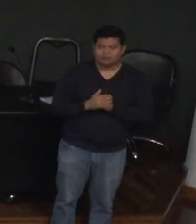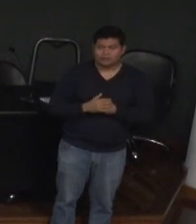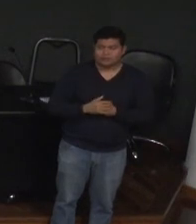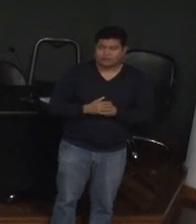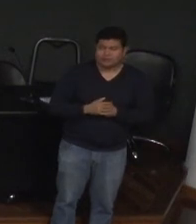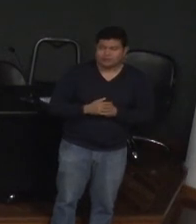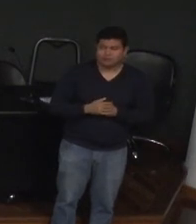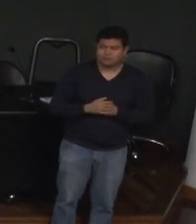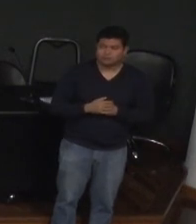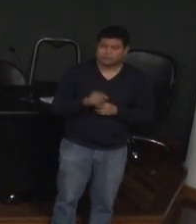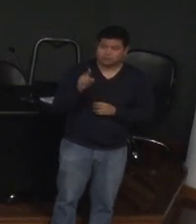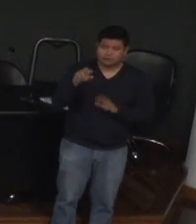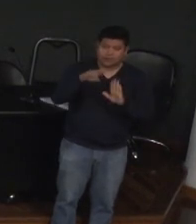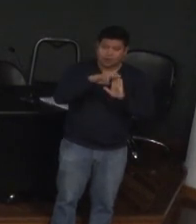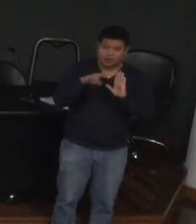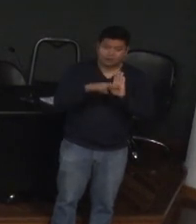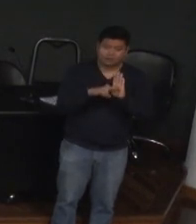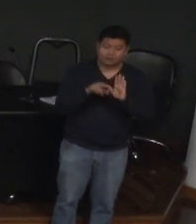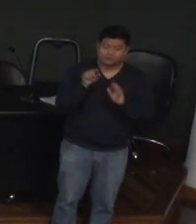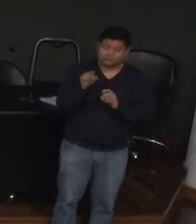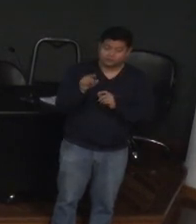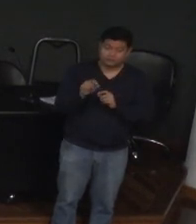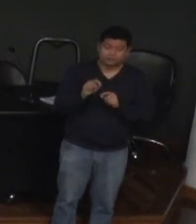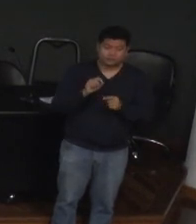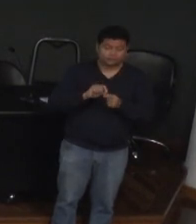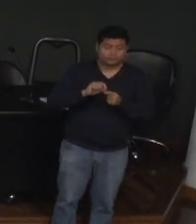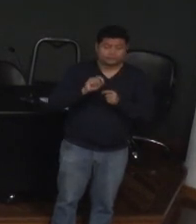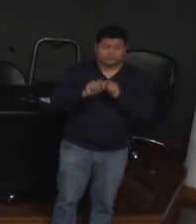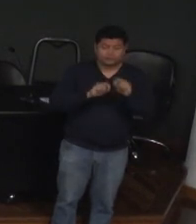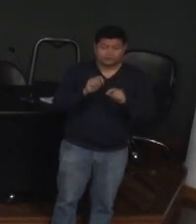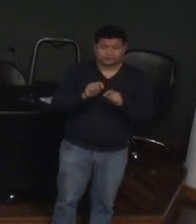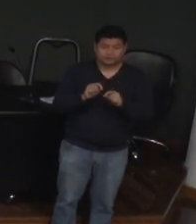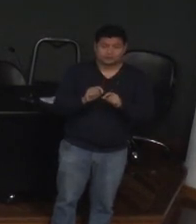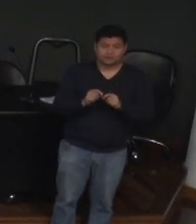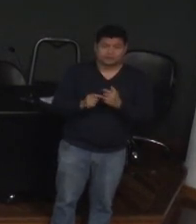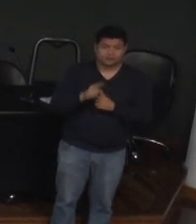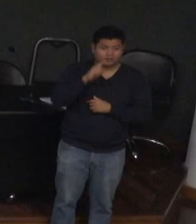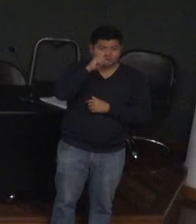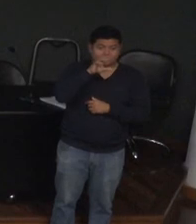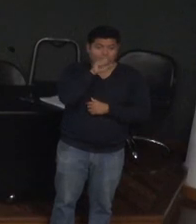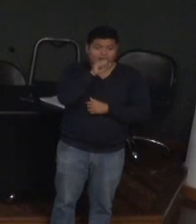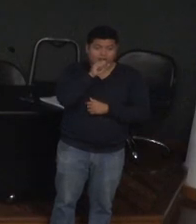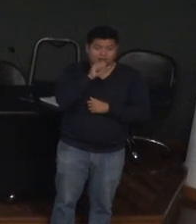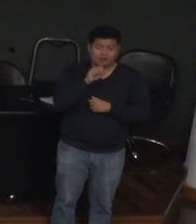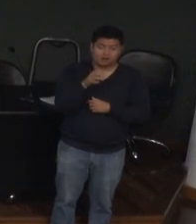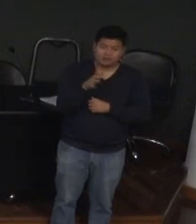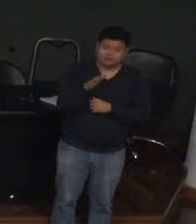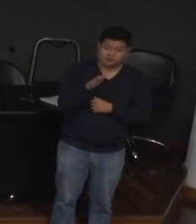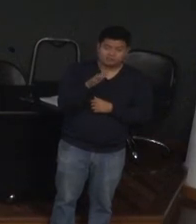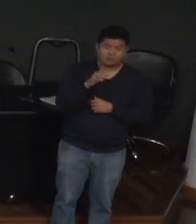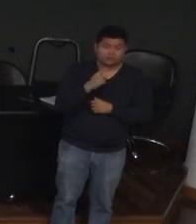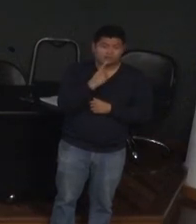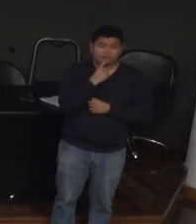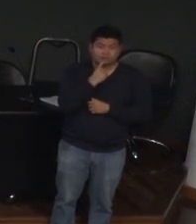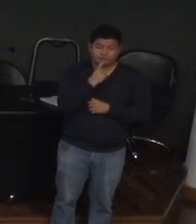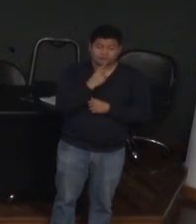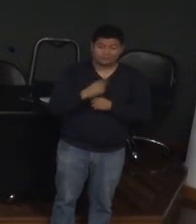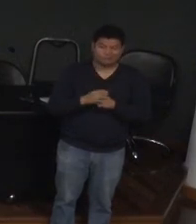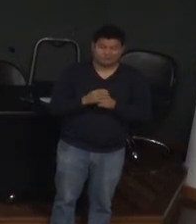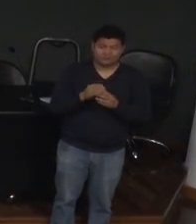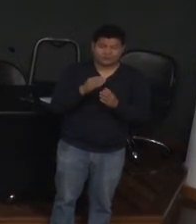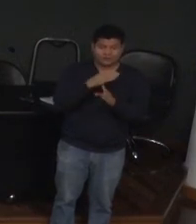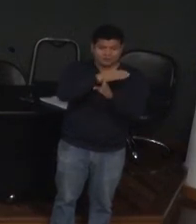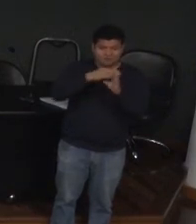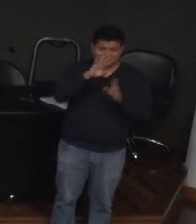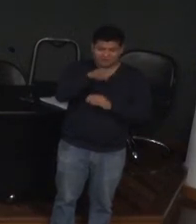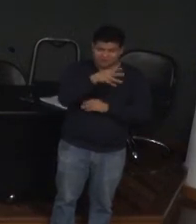você vai tratar o quê? O laranja e o vermelho. Então, veja, está bem no meio aqui da tabela, está vendo? Então, você consegue delimitar. Isso vai depender